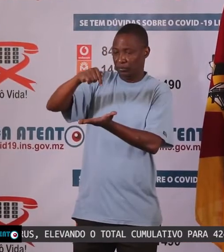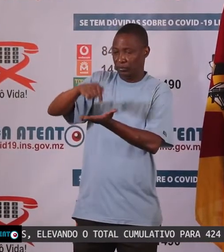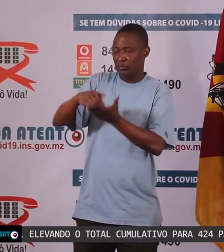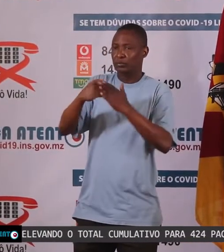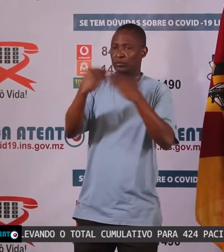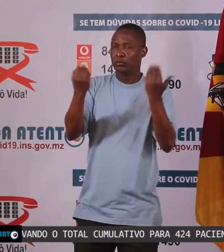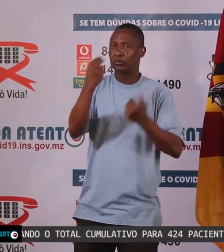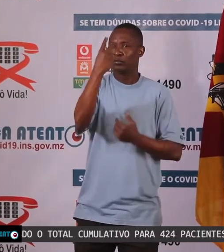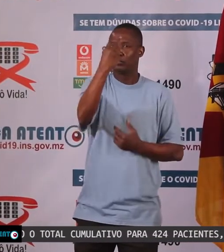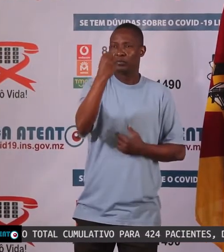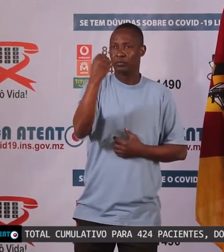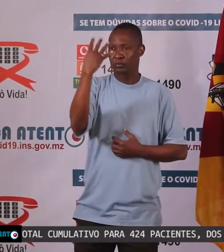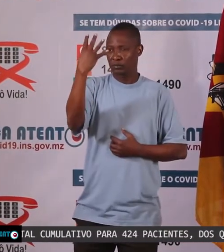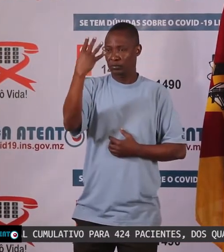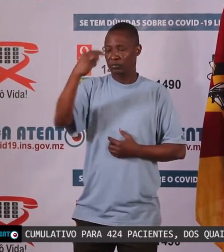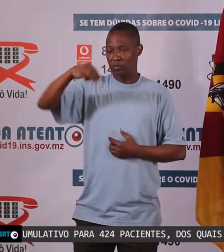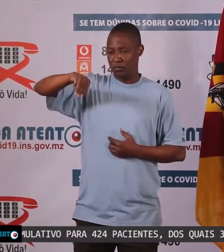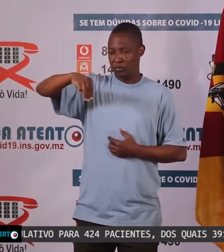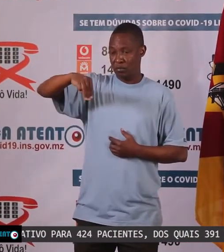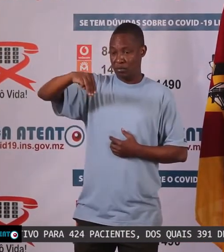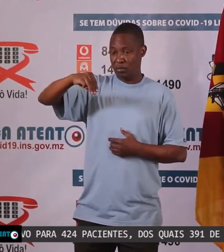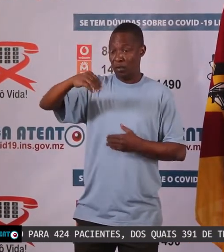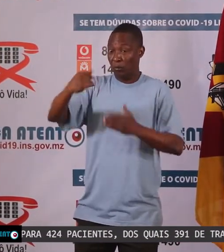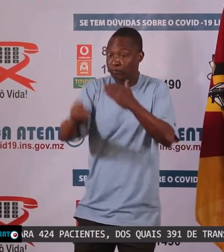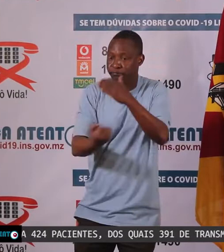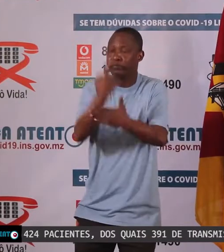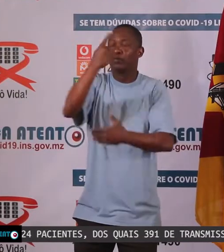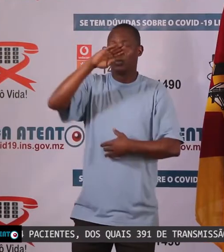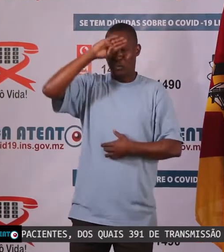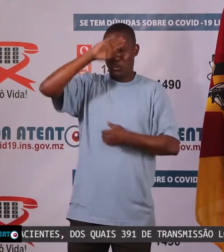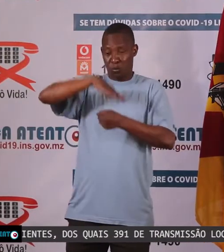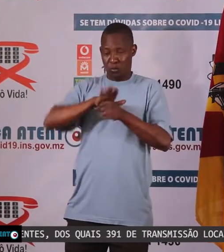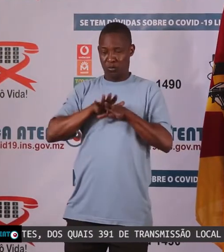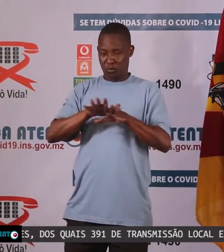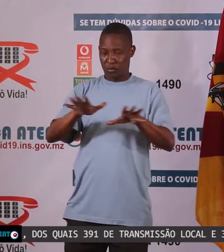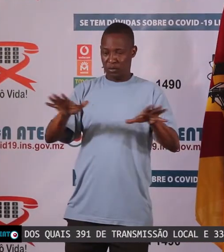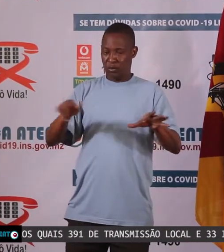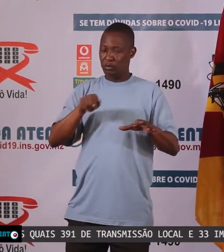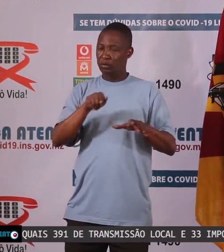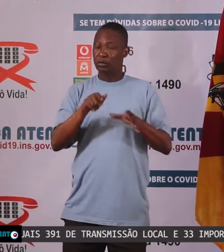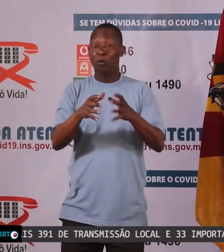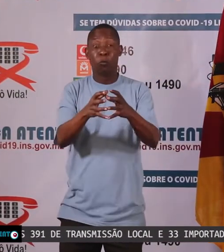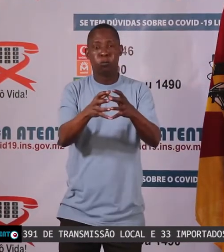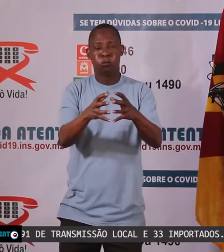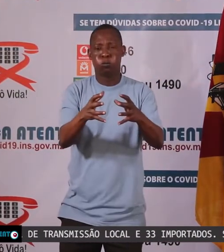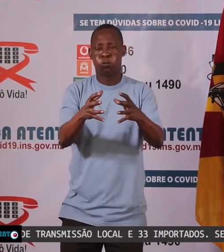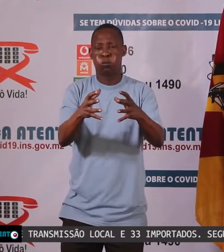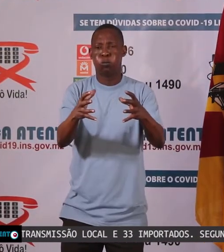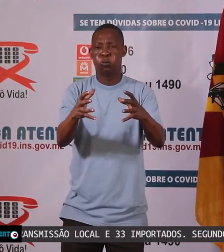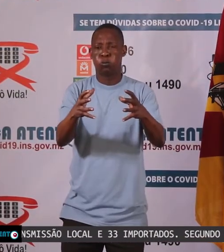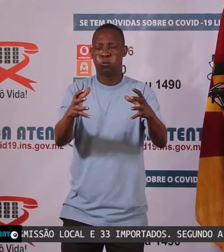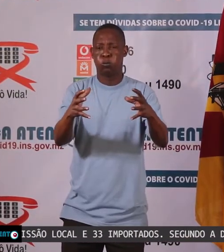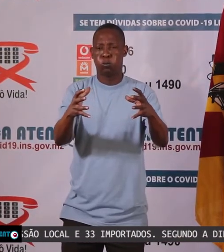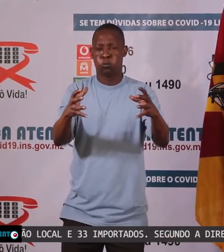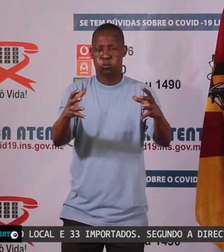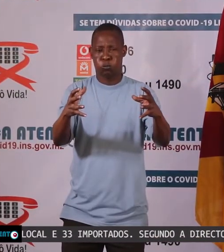maio de 2020, temos vindo a acompanhar de perto a evolução da situação epidemiológica naquela